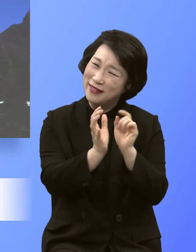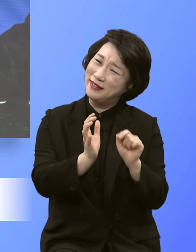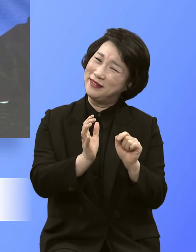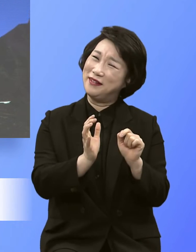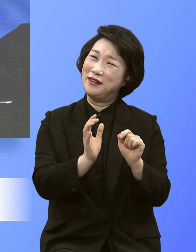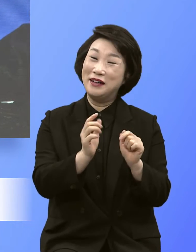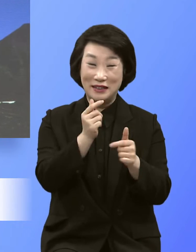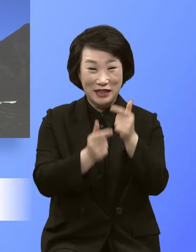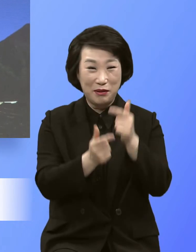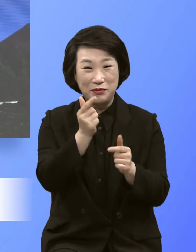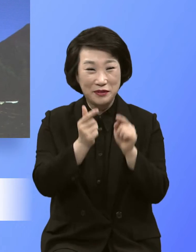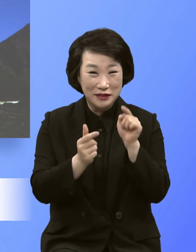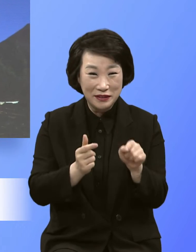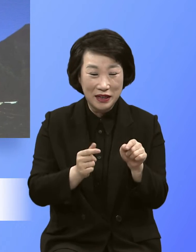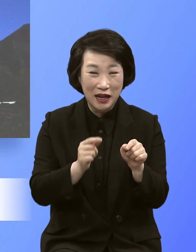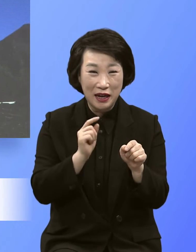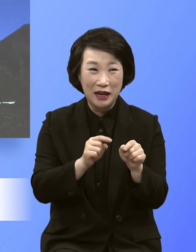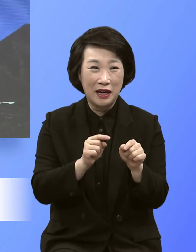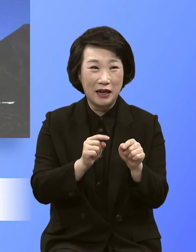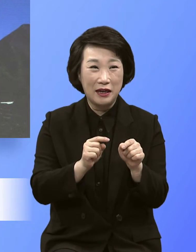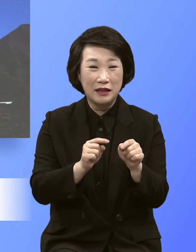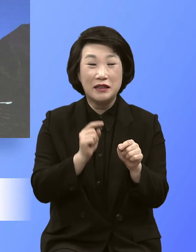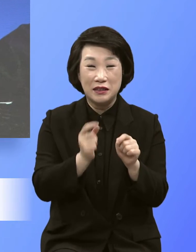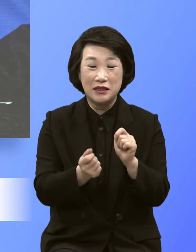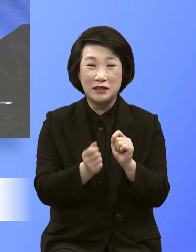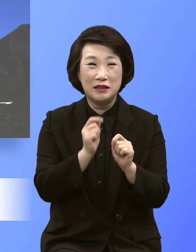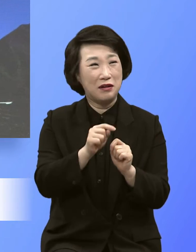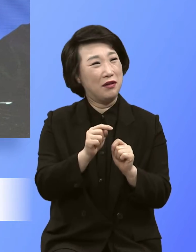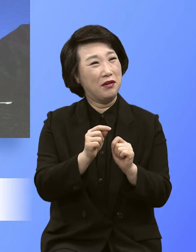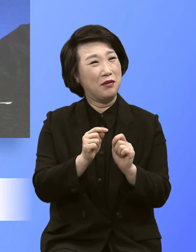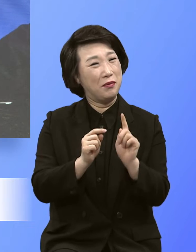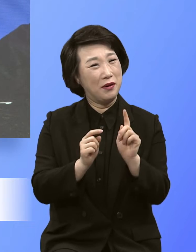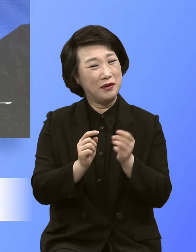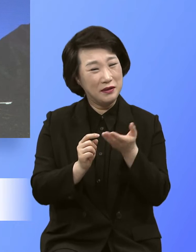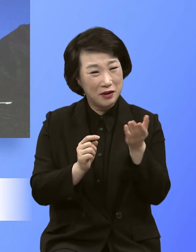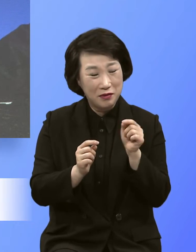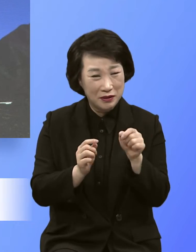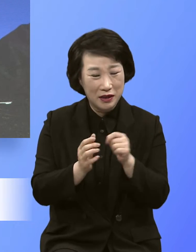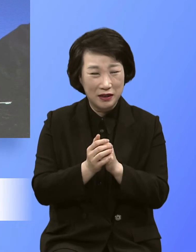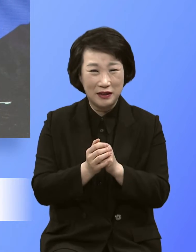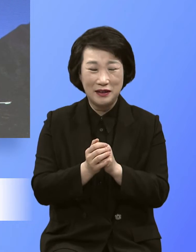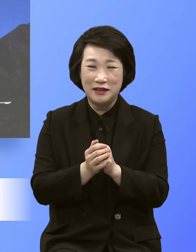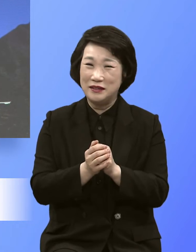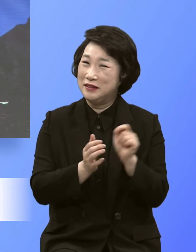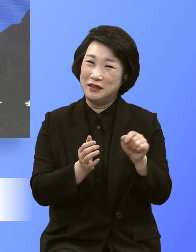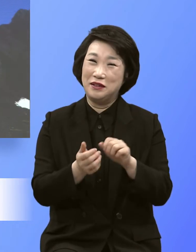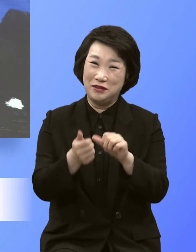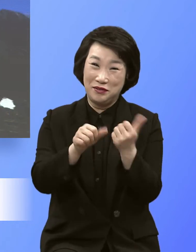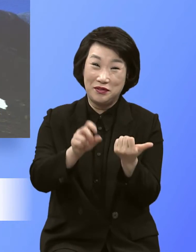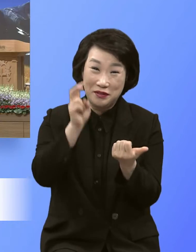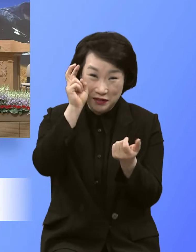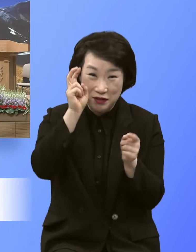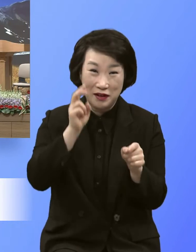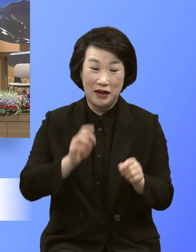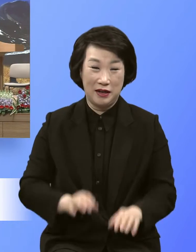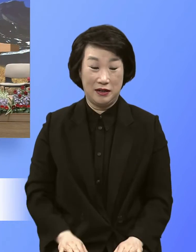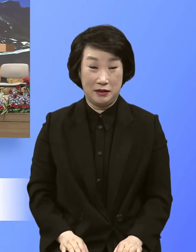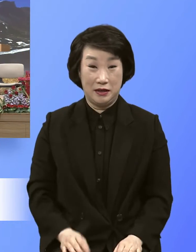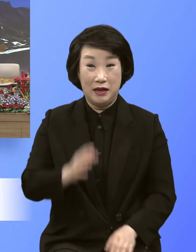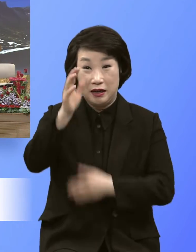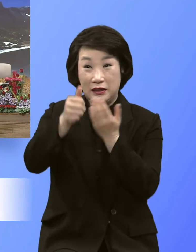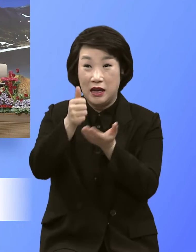그 나무는 사구라 나무가 아니고 아마 다른 나무가 되겠죠.